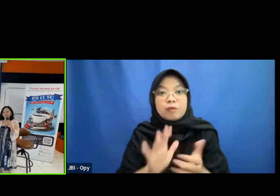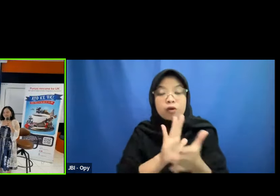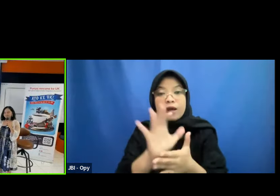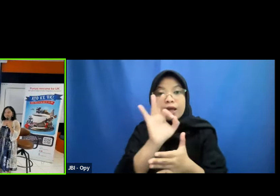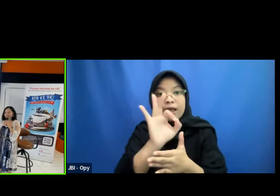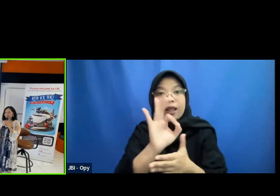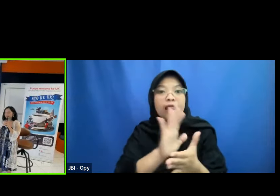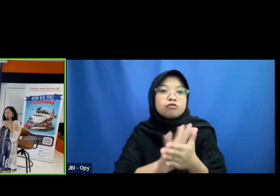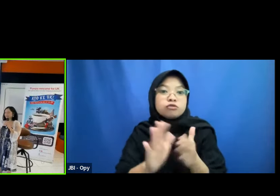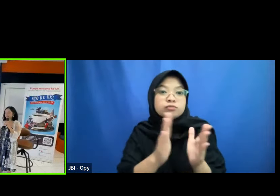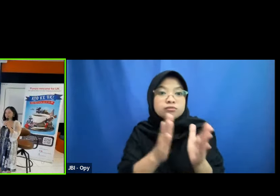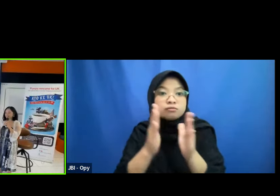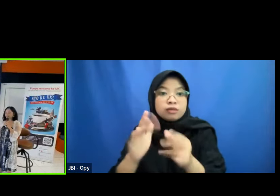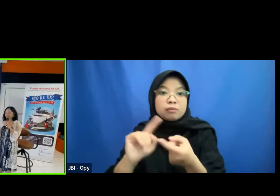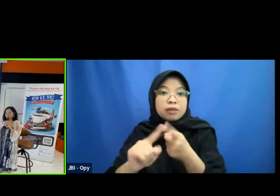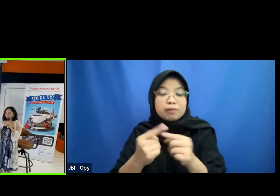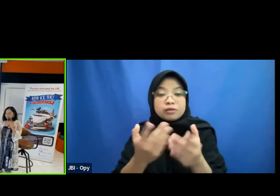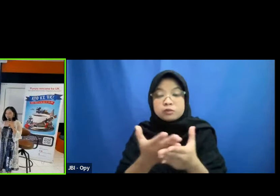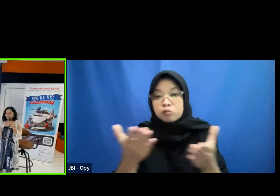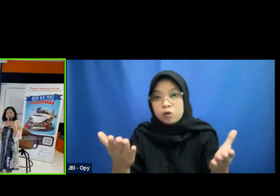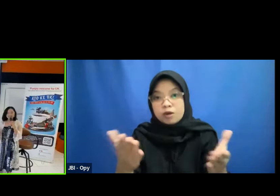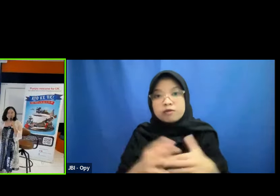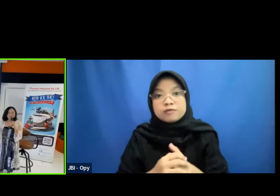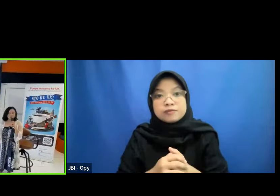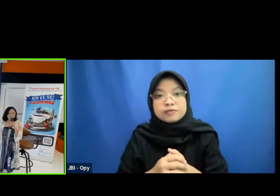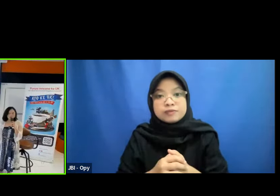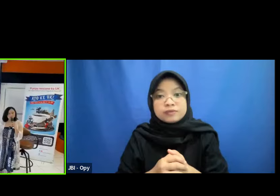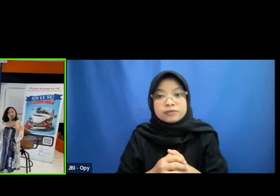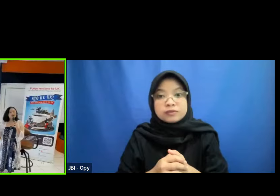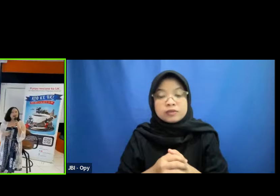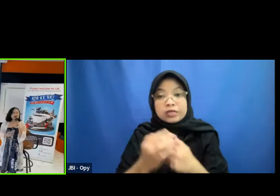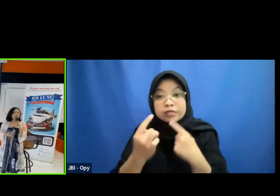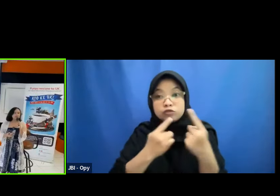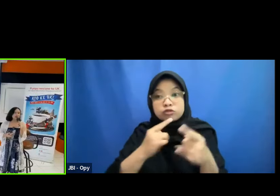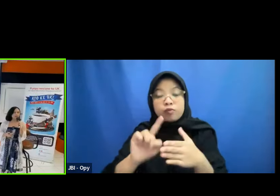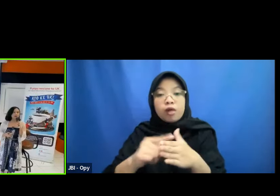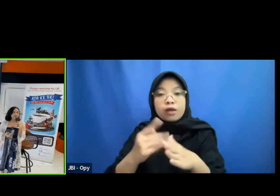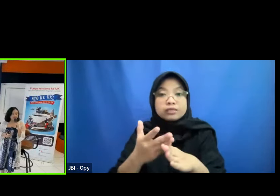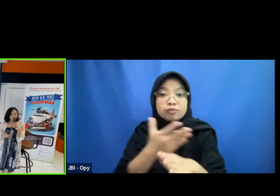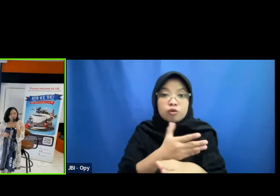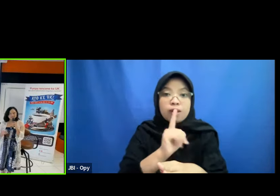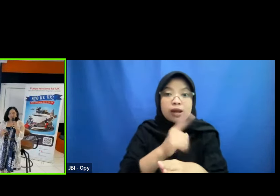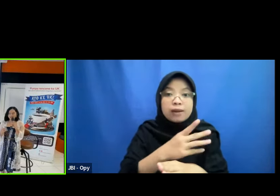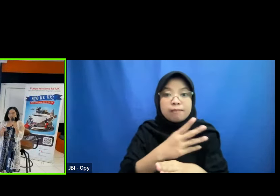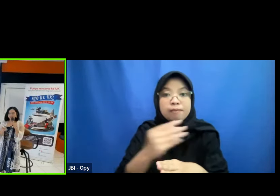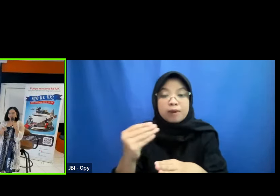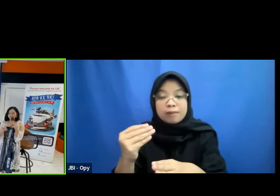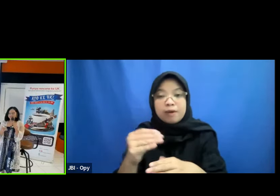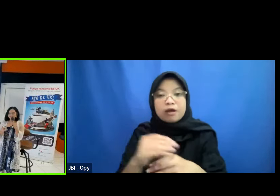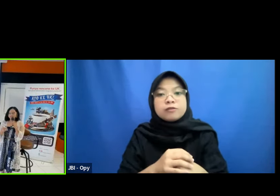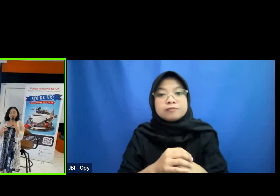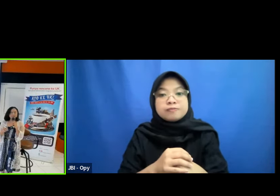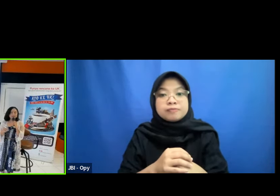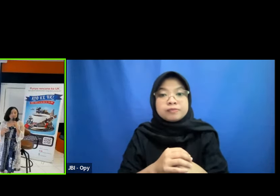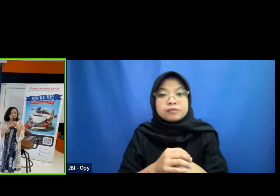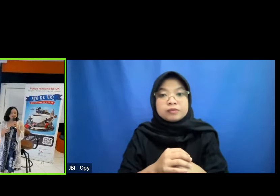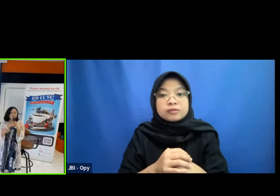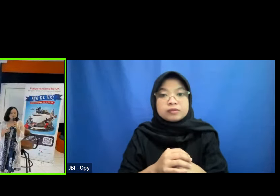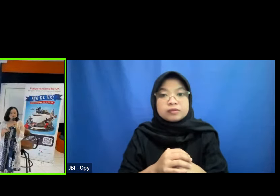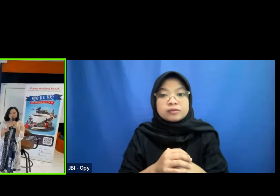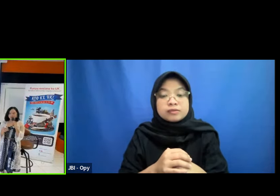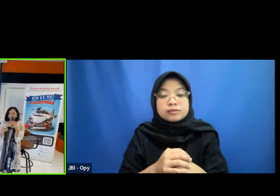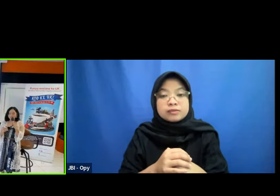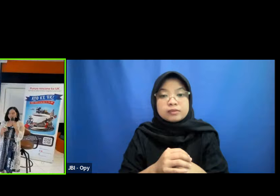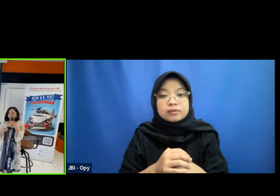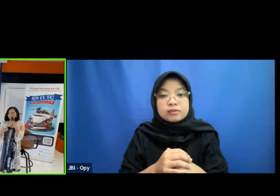ya teman-teman hari ini sebelum kita masuk ke acara Talk Show akan ada beberapa remar eh Jadi pertama-tama